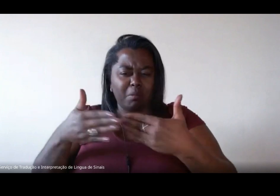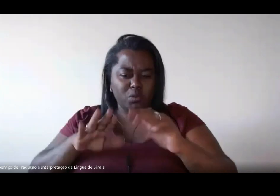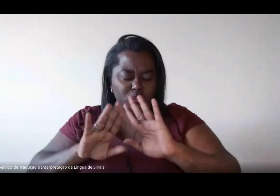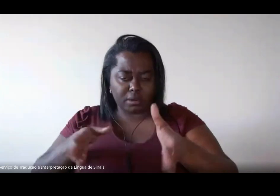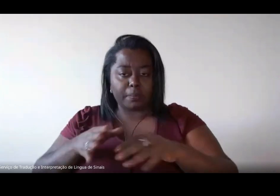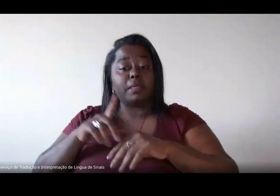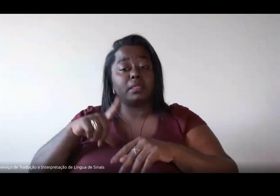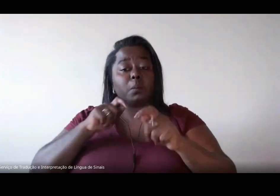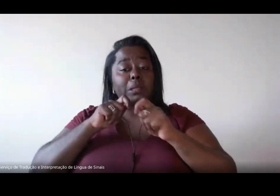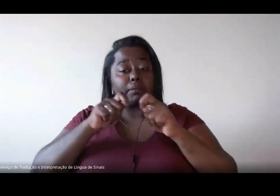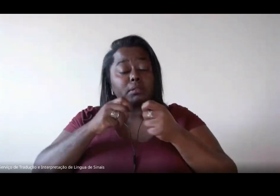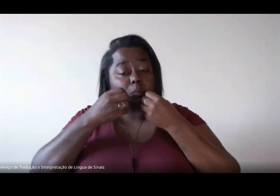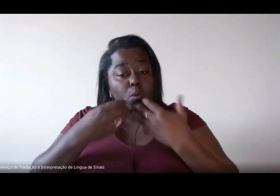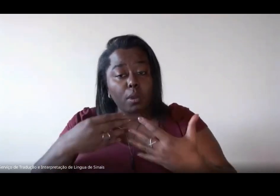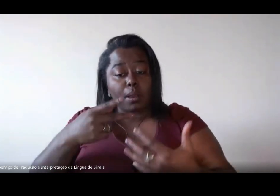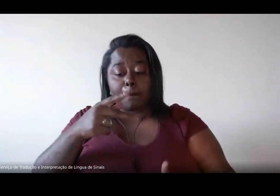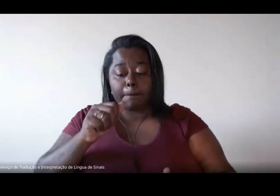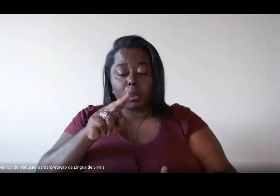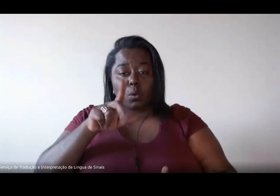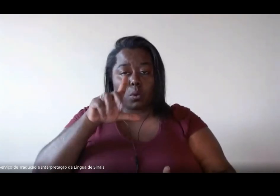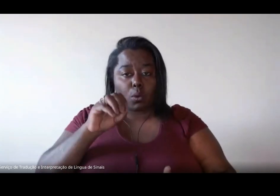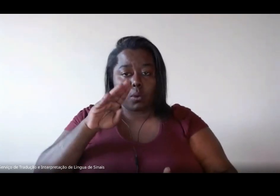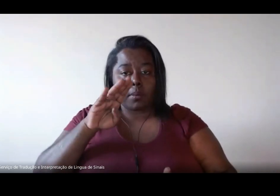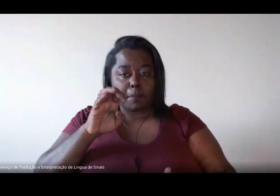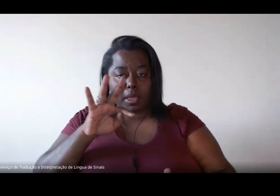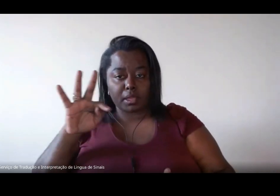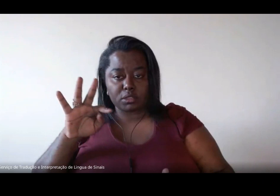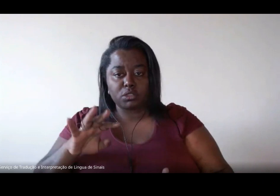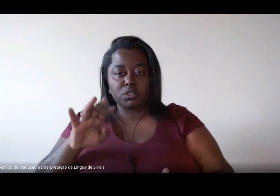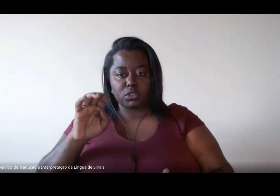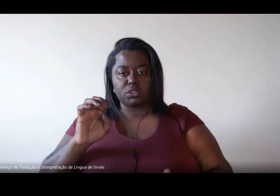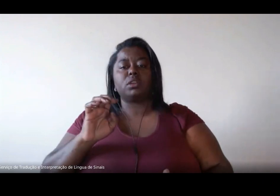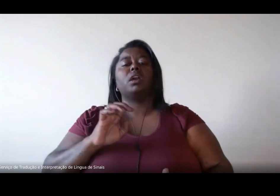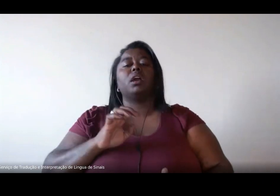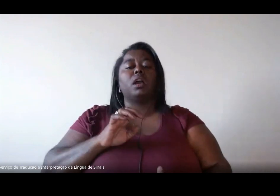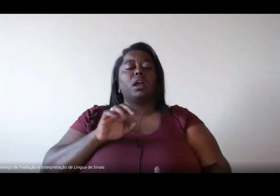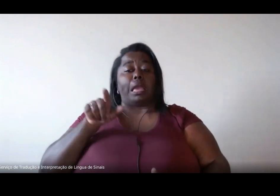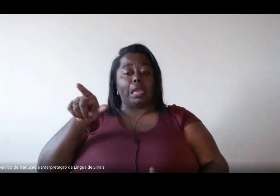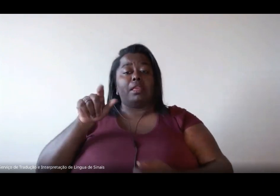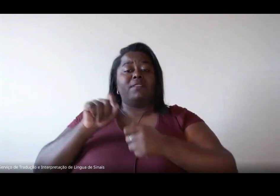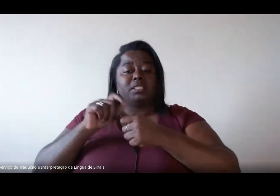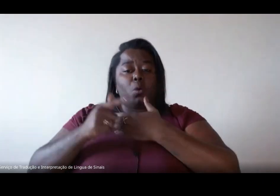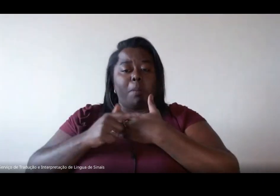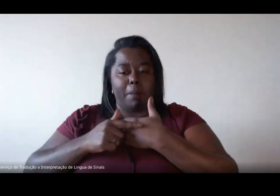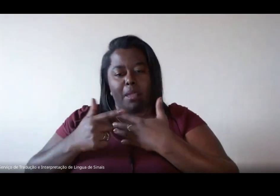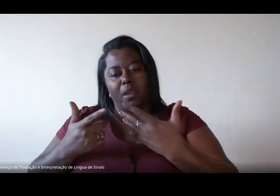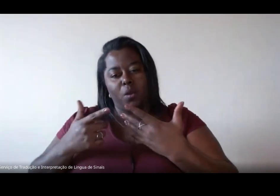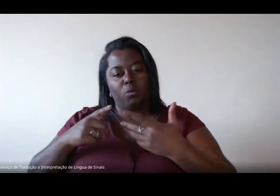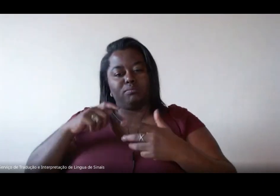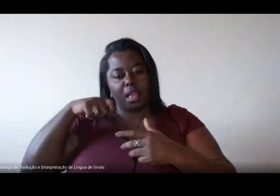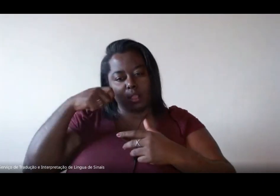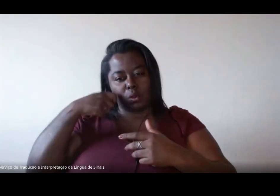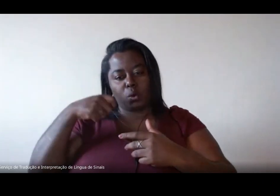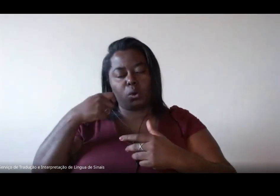enfim. E tinha uma entrevista muito boa com o Paulo Betti, que estava fazendo um papel de... Acho que era o papel dele mesmo, não sei, de um